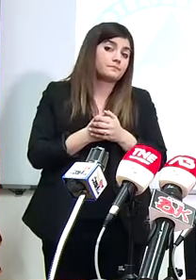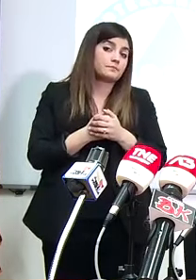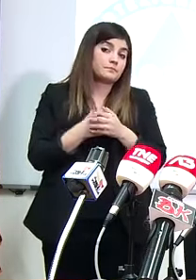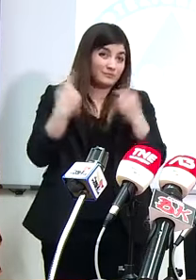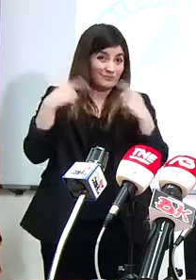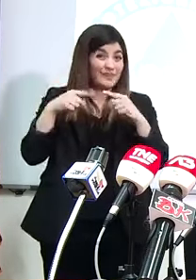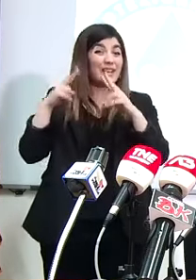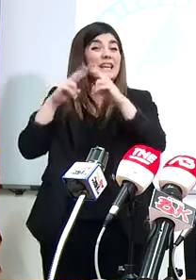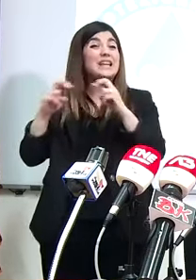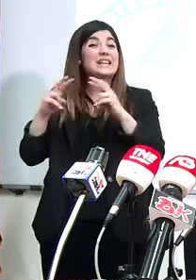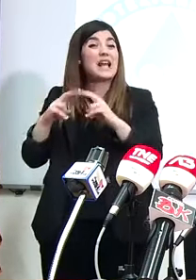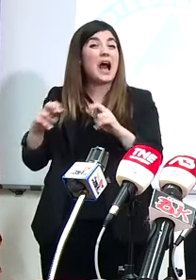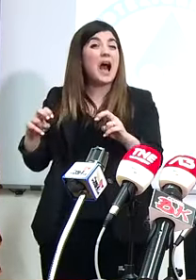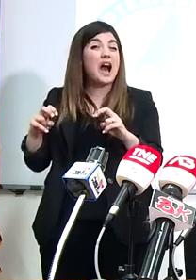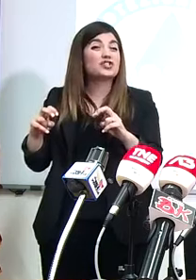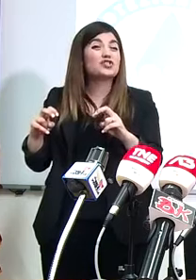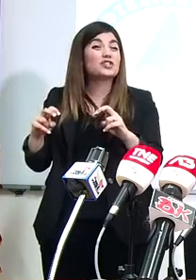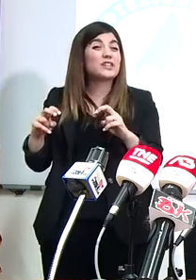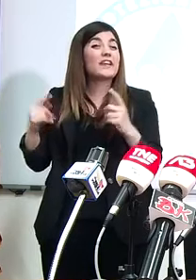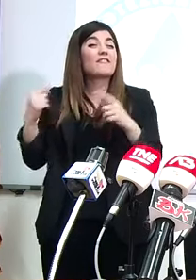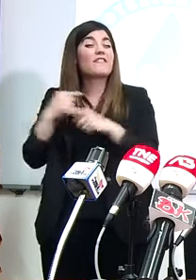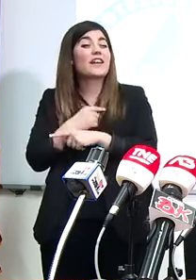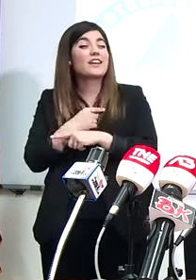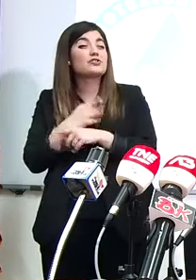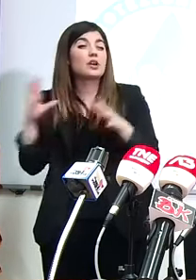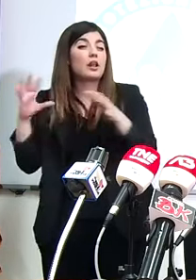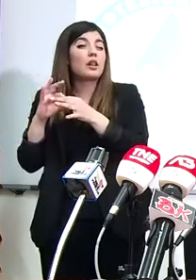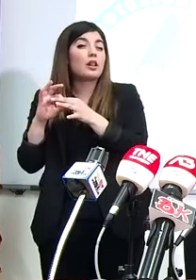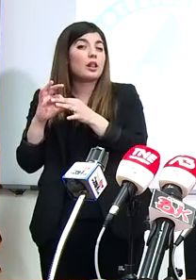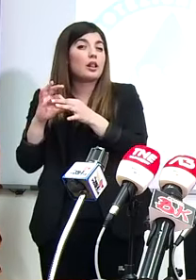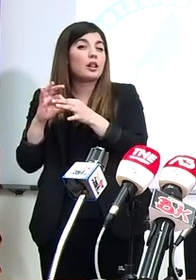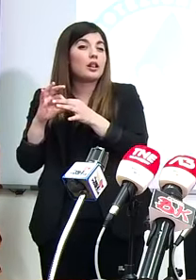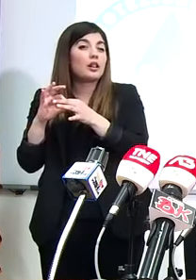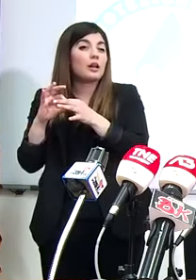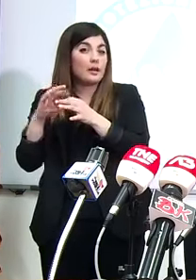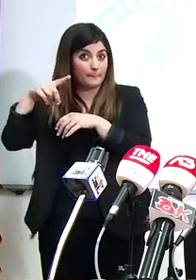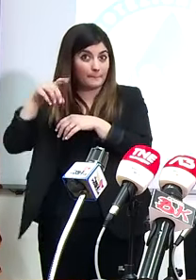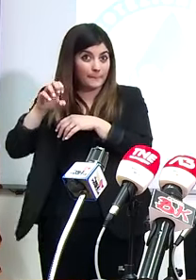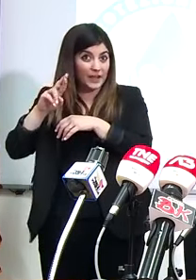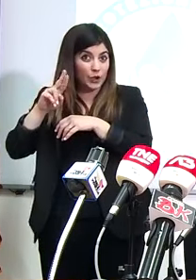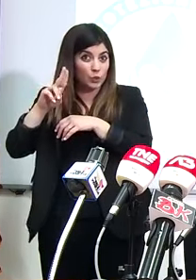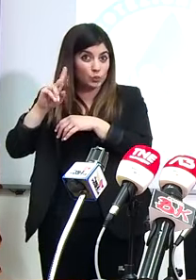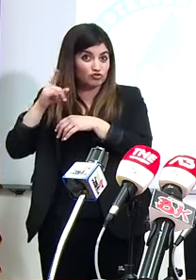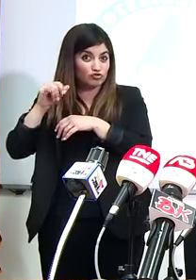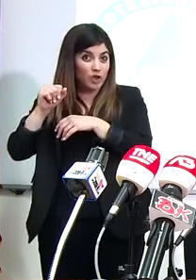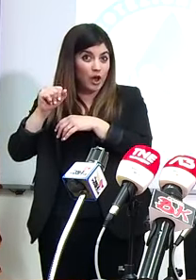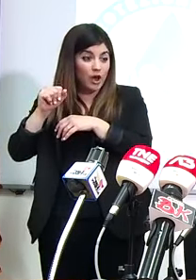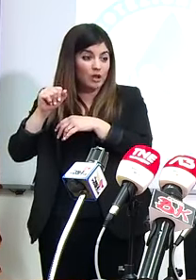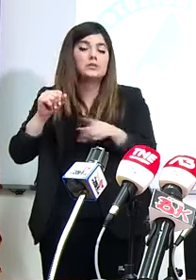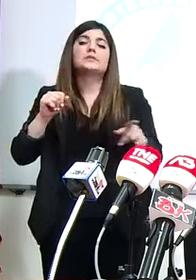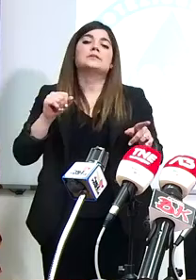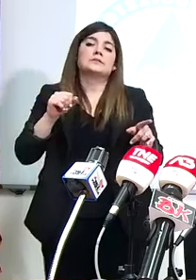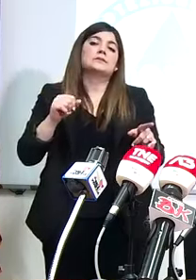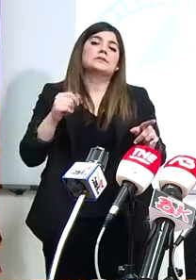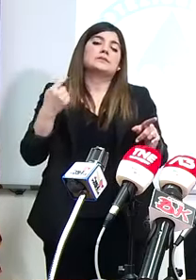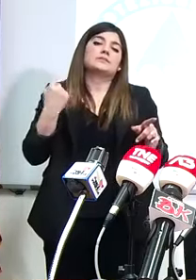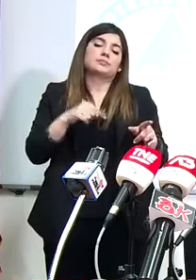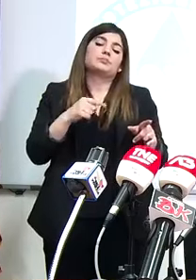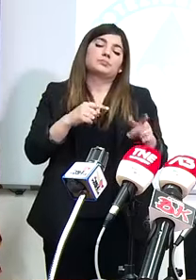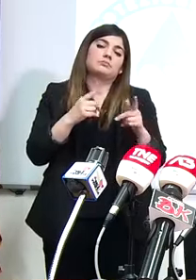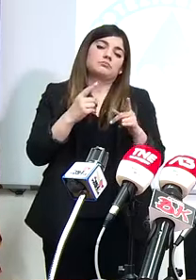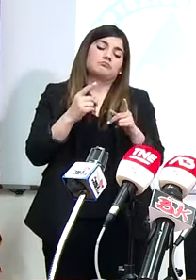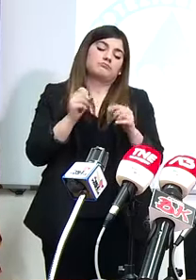o guardate io non so immagino che sia legato al fatto di perugia è fatto che oggi si incontri con il coni nassa treviso e porterà le